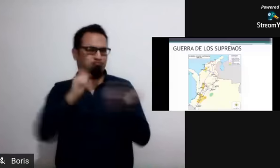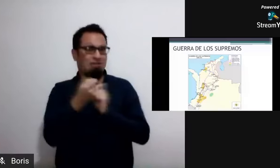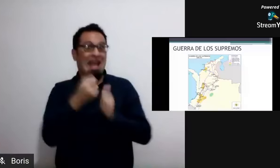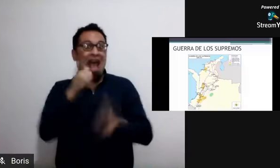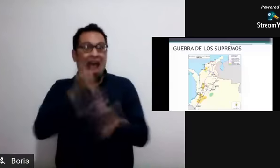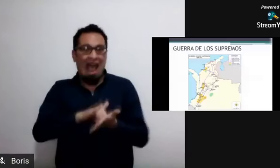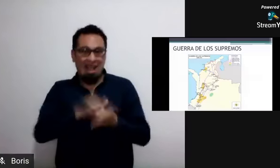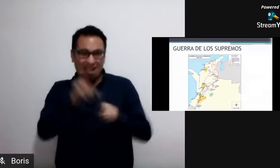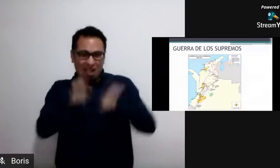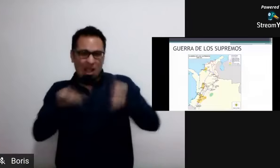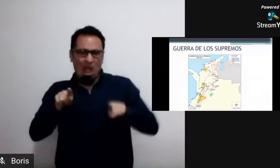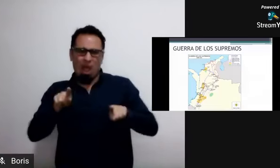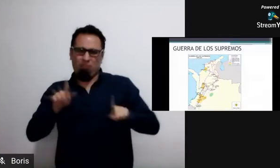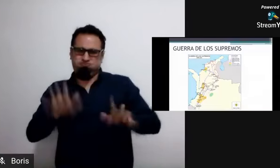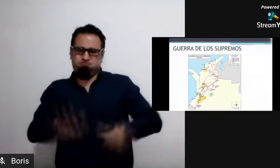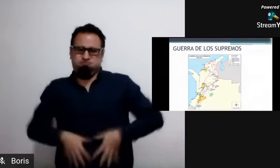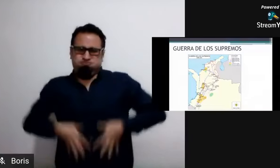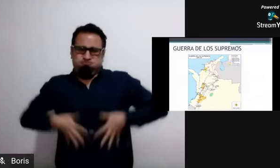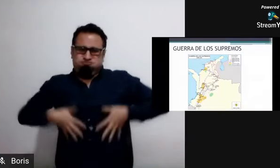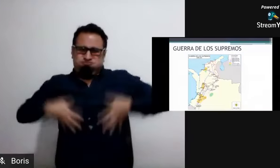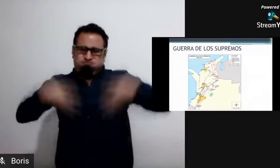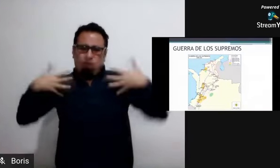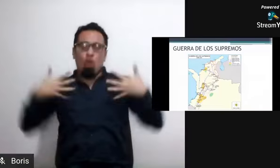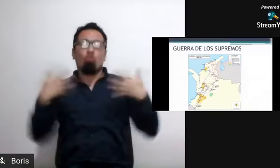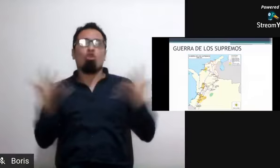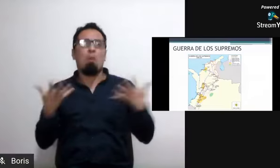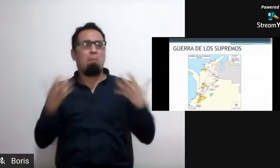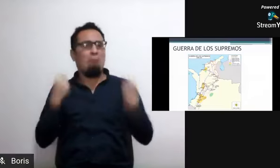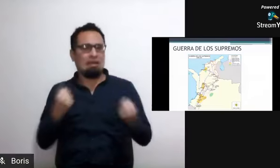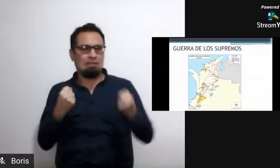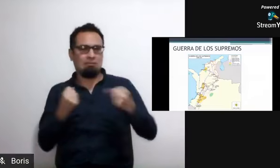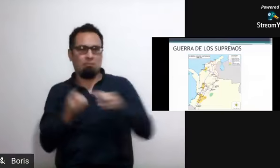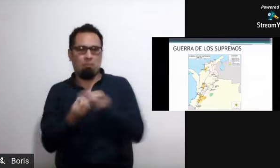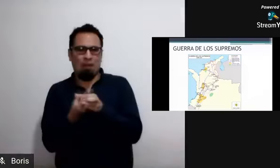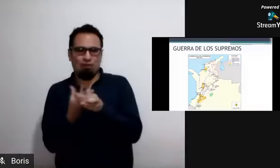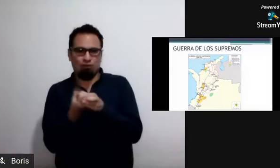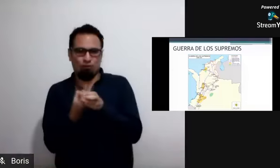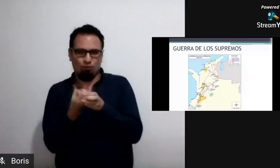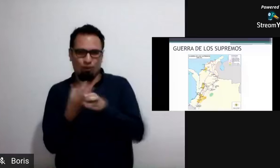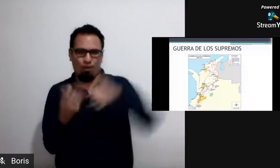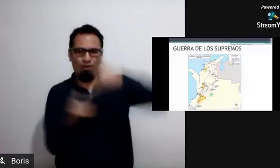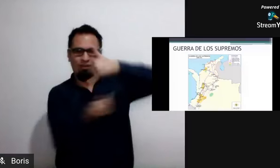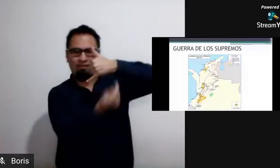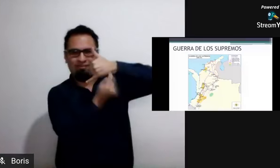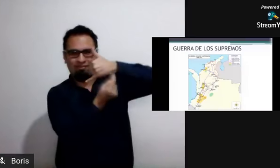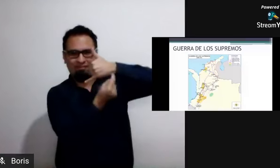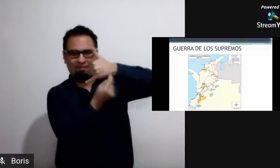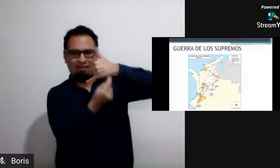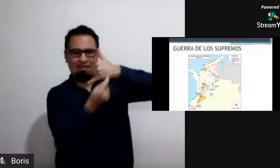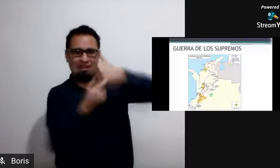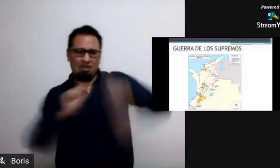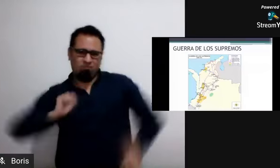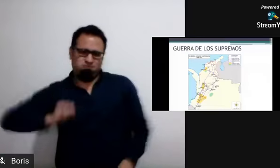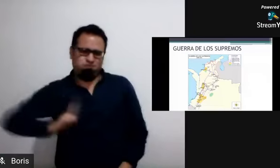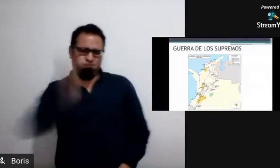pocas personas. En ese momento empieza un conflicto de la guerra de los